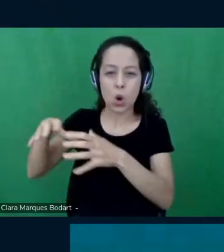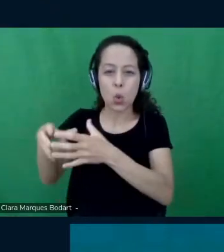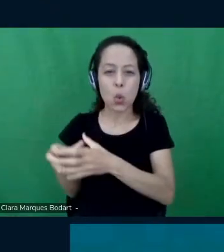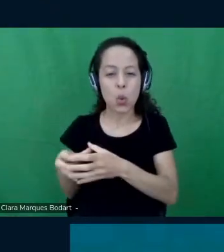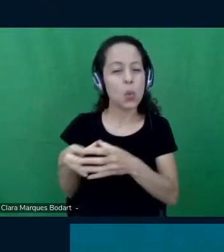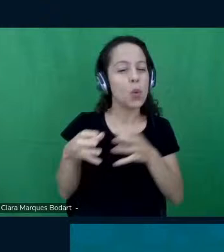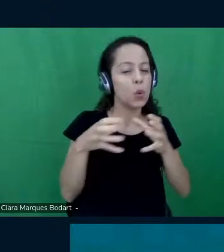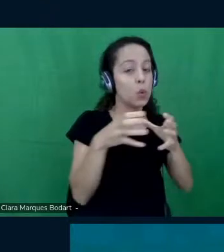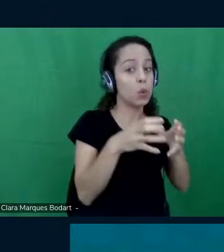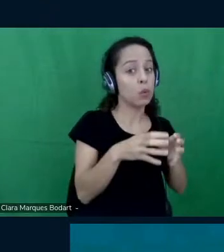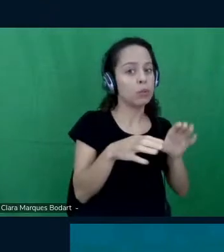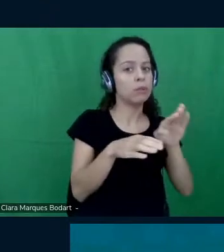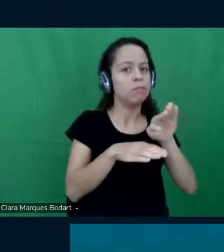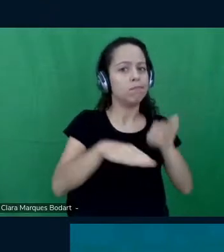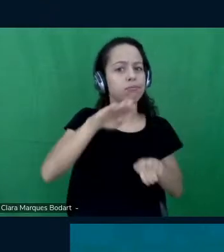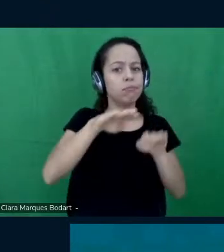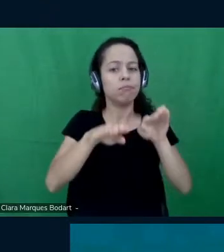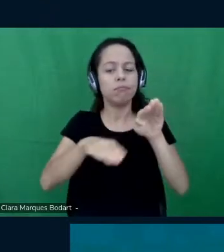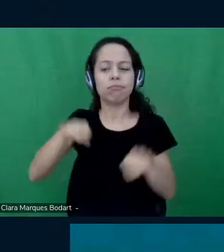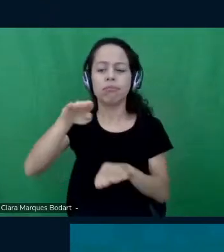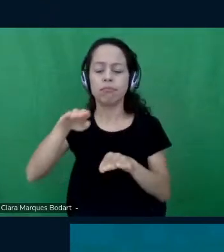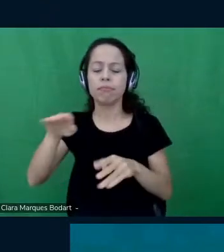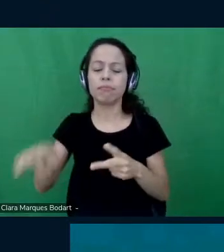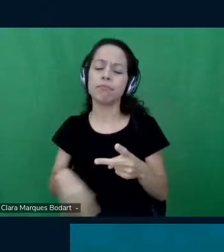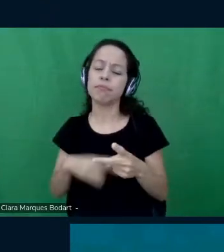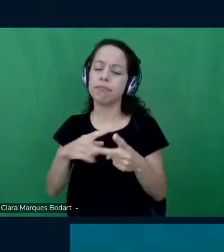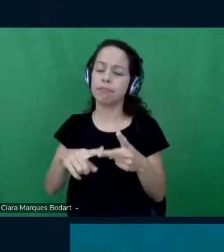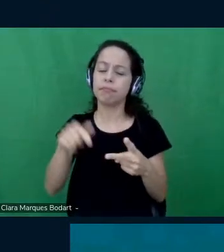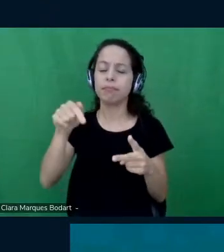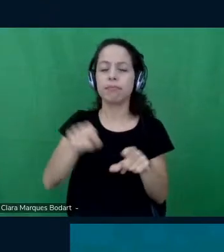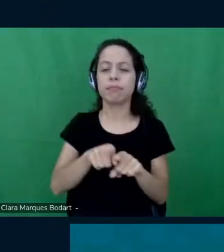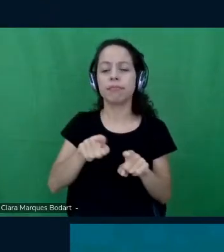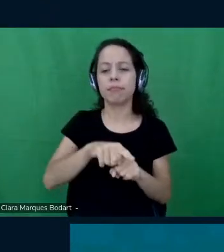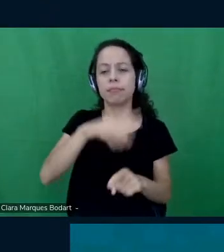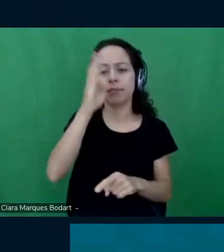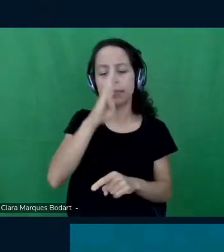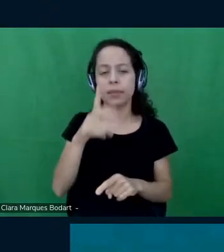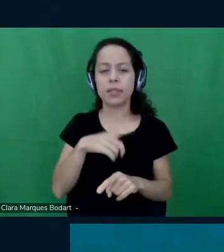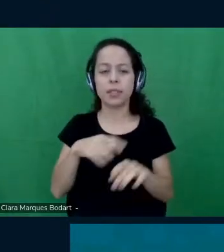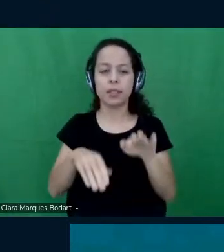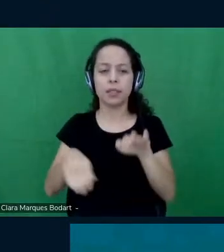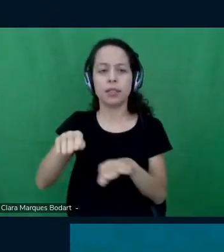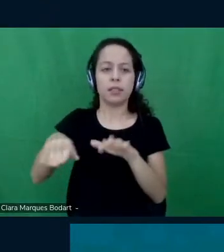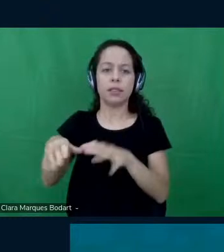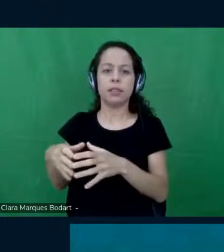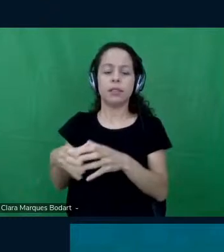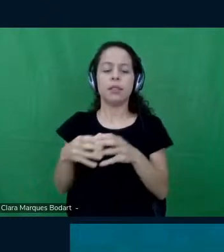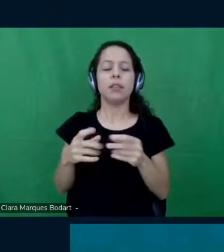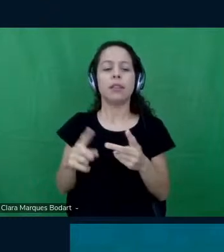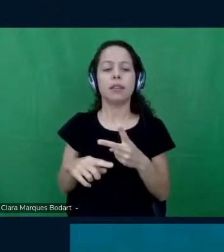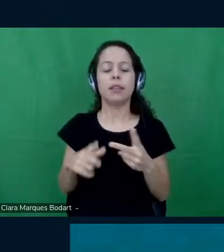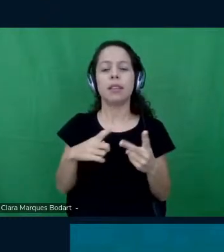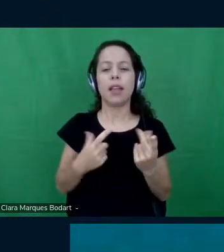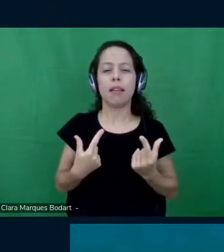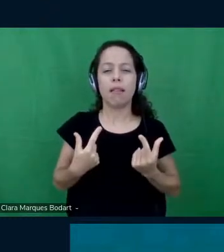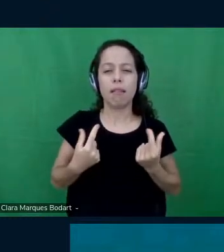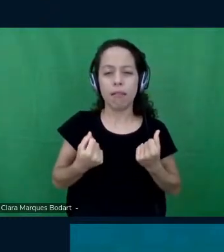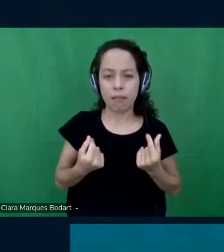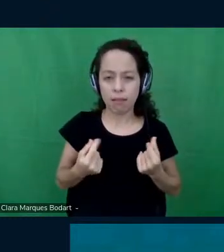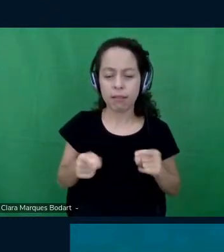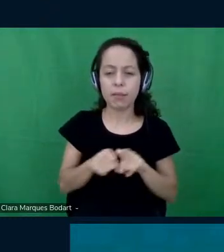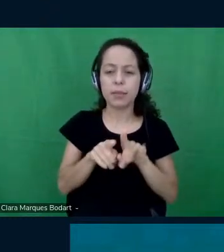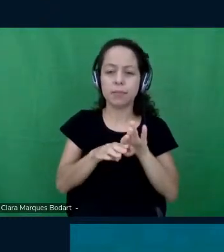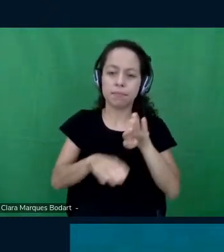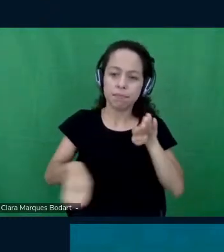país, que tem a ver com as desigualdades territoriais, tem a ver com as desigualdades de renda, tem a ver com as desigualdades de